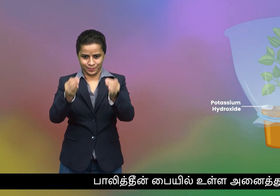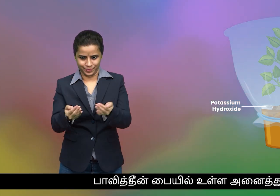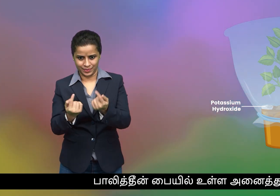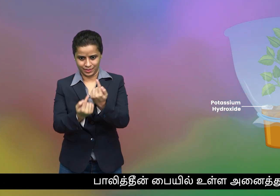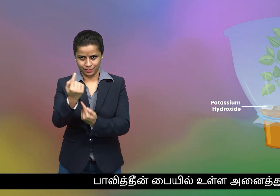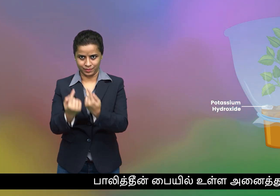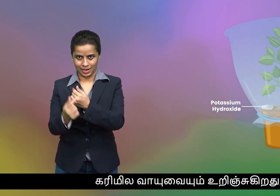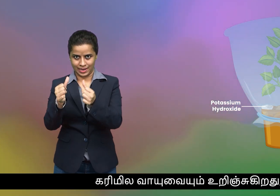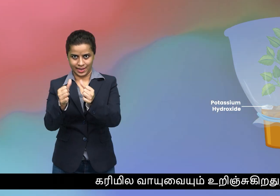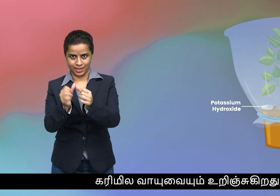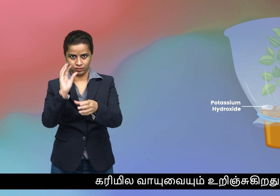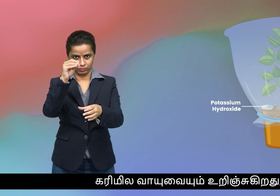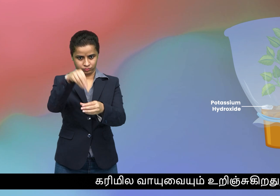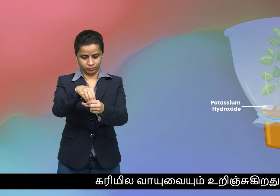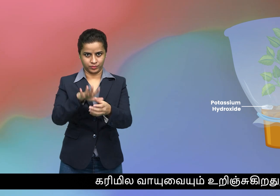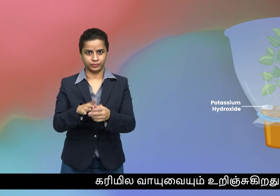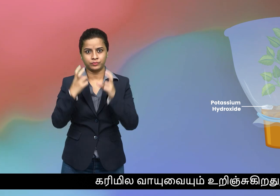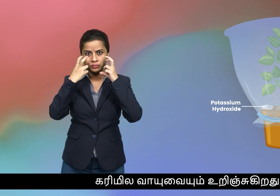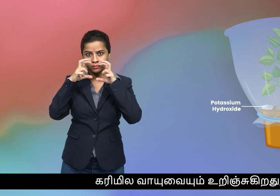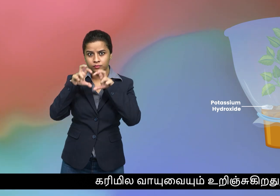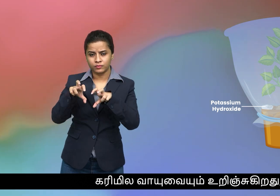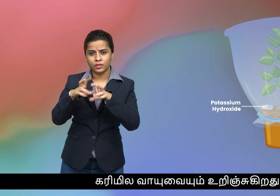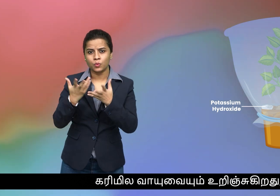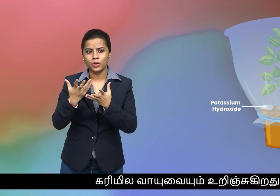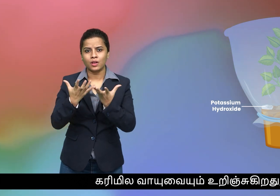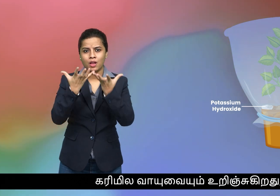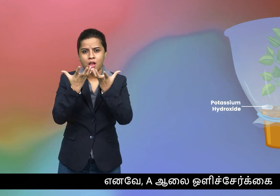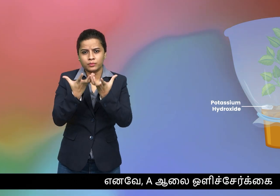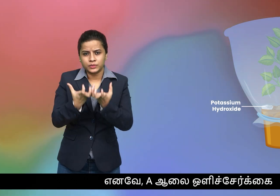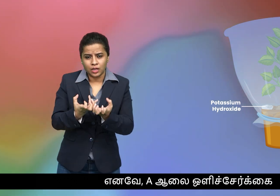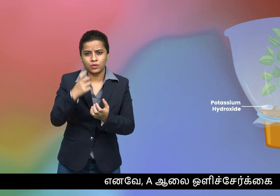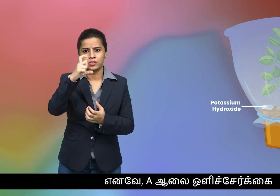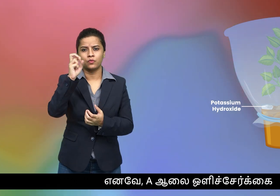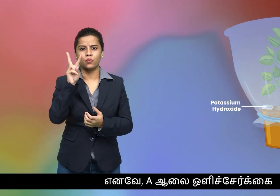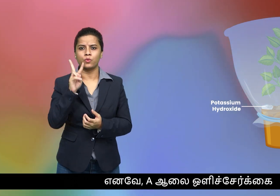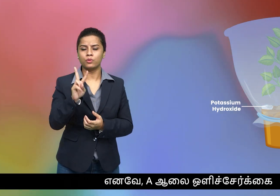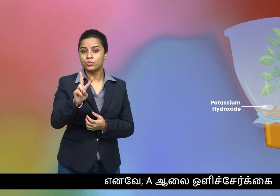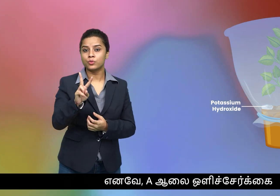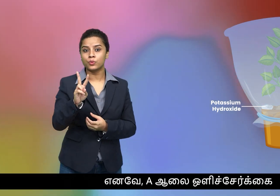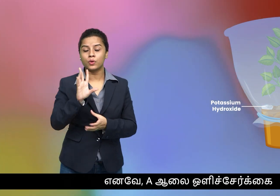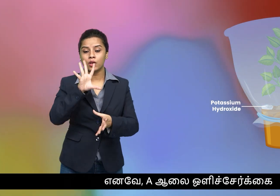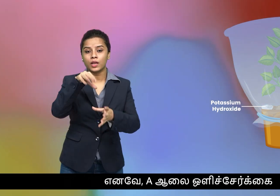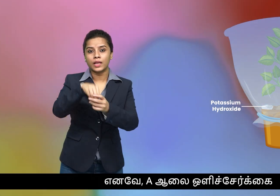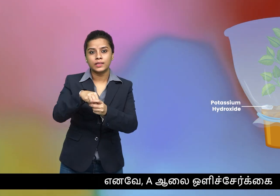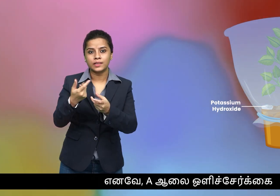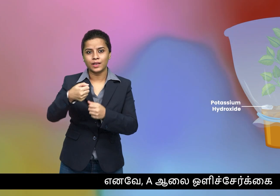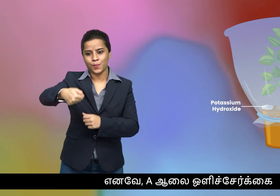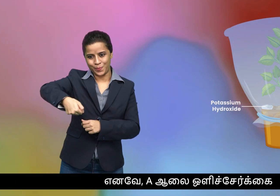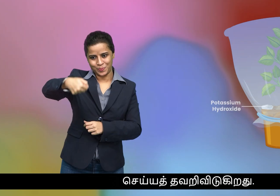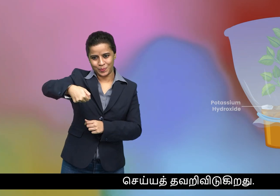உள்ள அனைத்து கரிமில வாயுவையும் உறிஞ்சுகிறது. எனவே ஏ ஆலை ஒளிச்சேர்க்கை